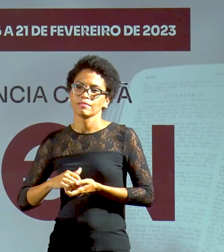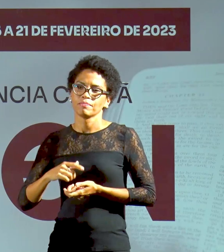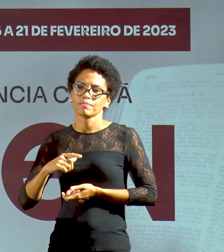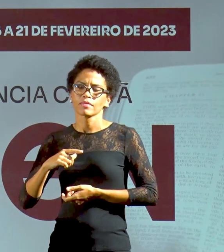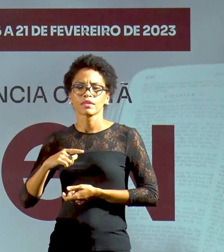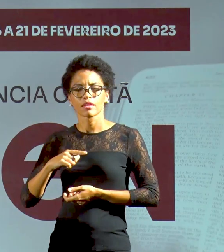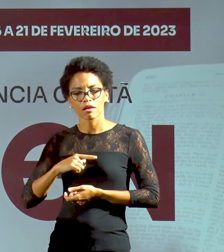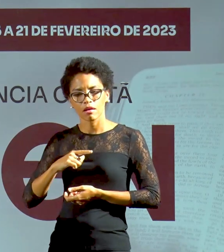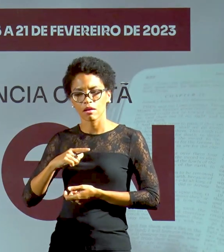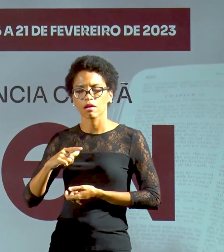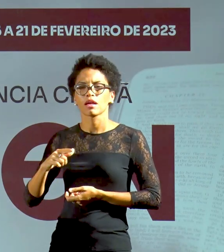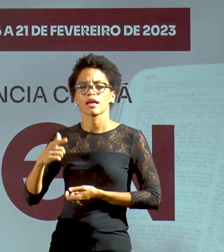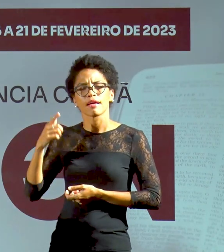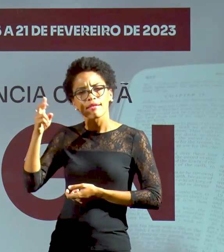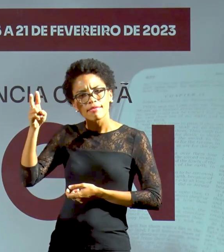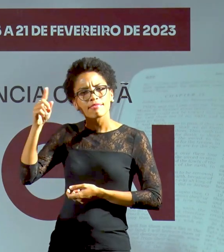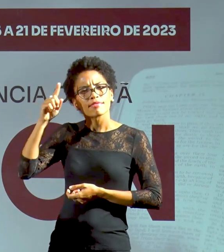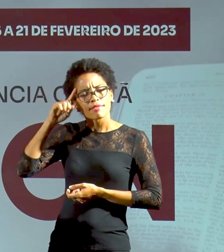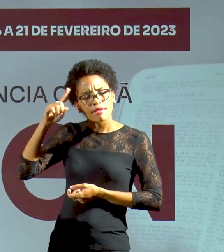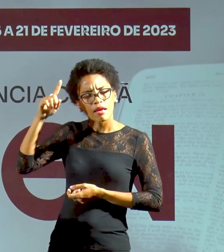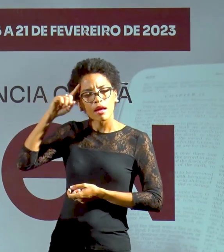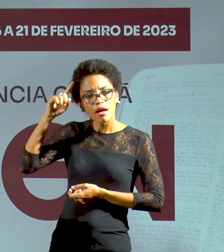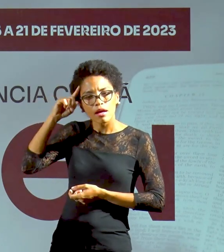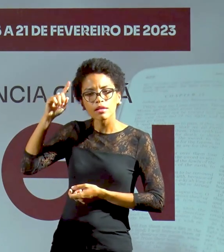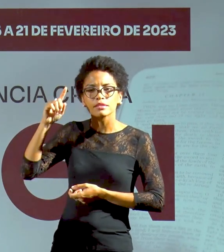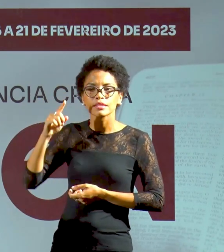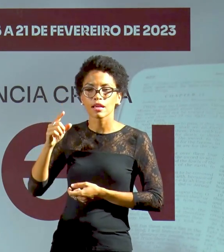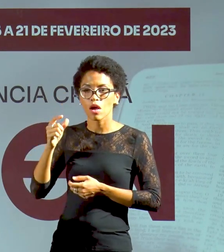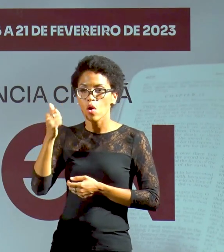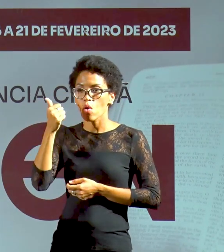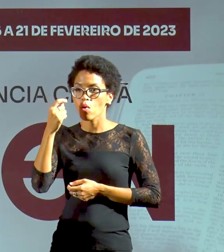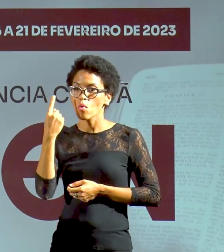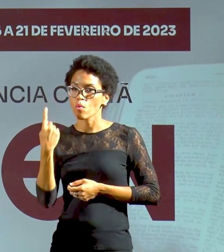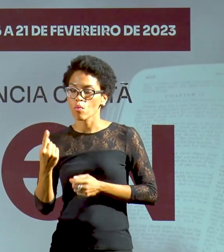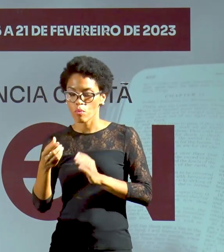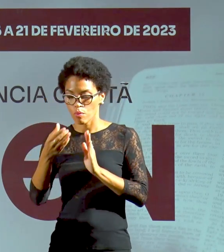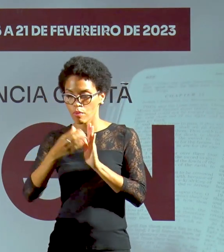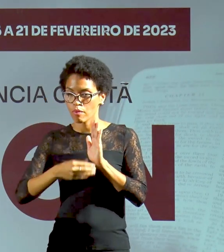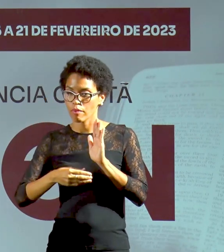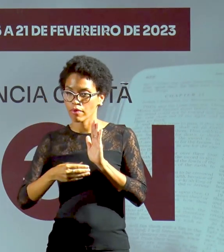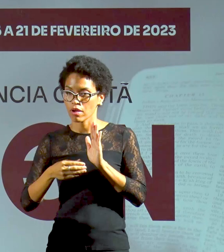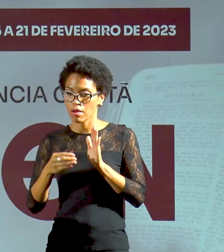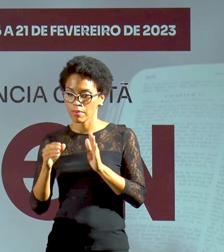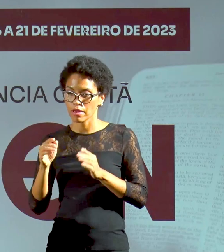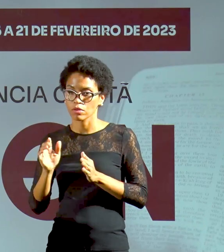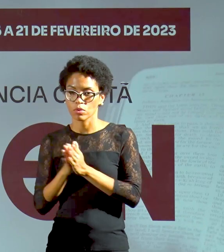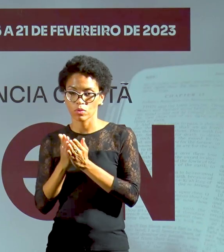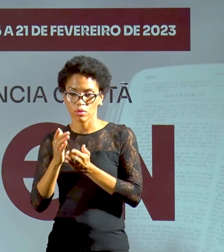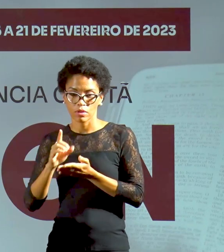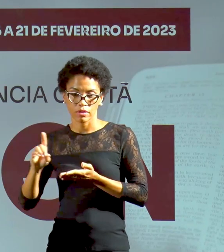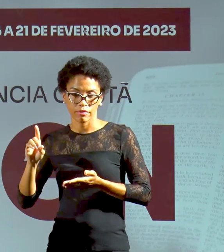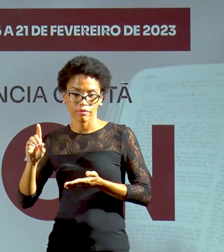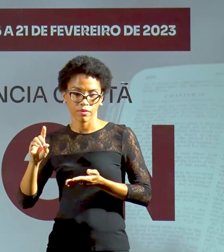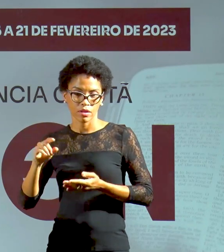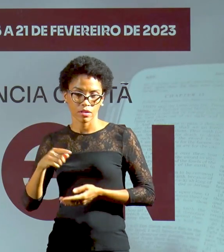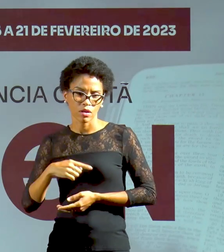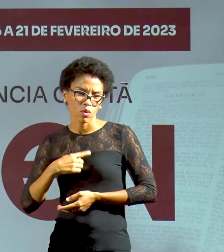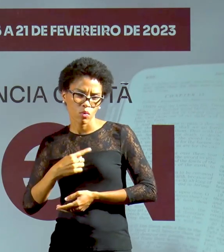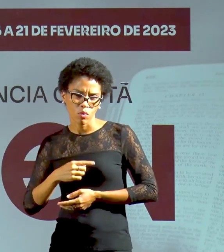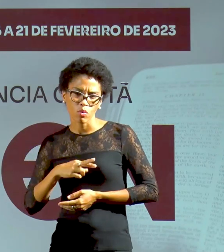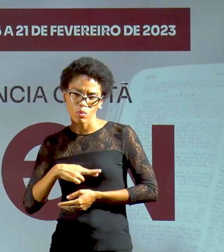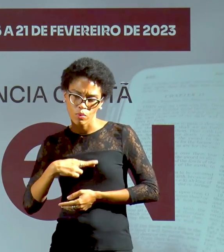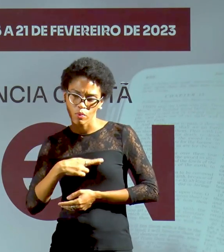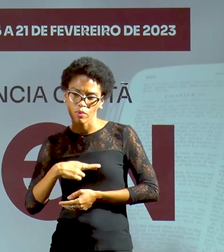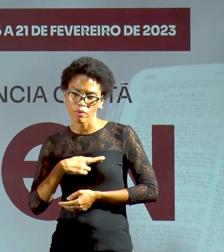o próximo Versículo o próximo trecho Ou seja a hora que você acabar esse livro de devocional você terá lido o livro de Rute inteiro e